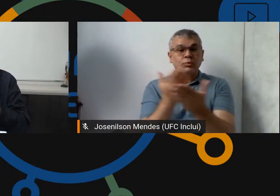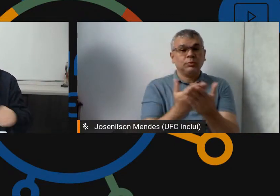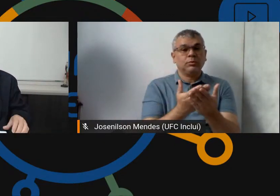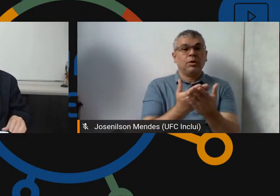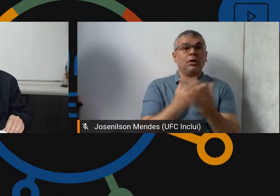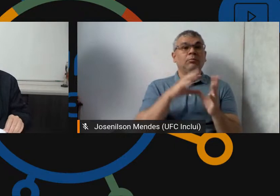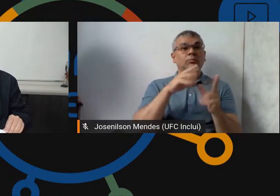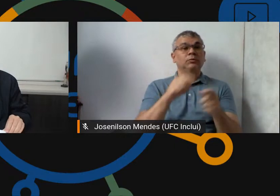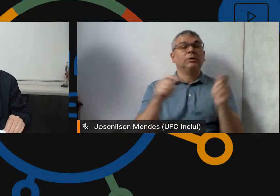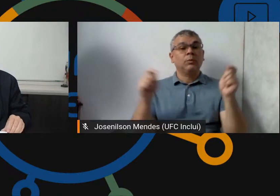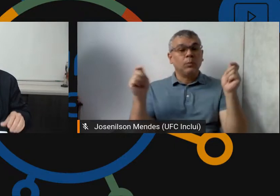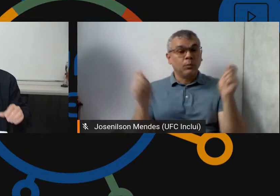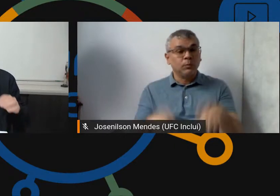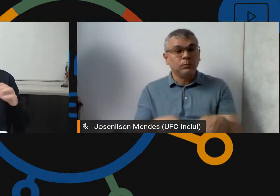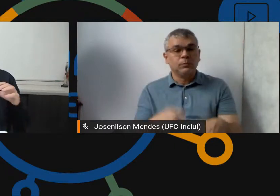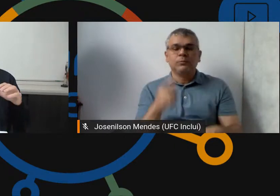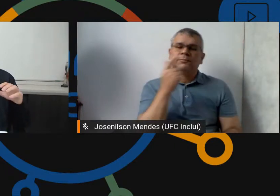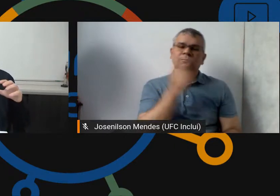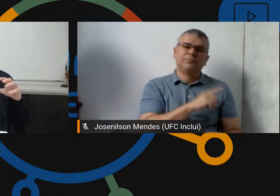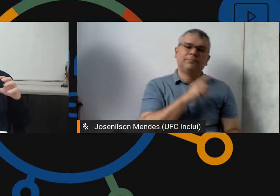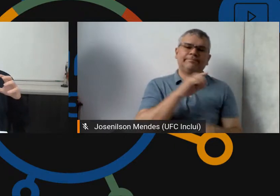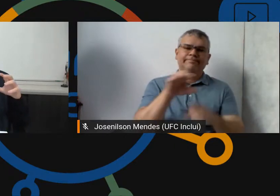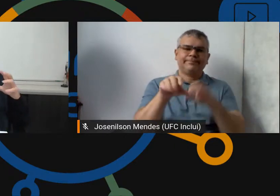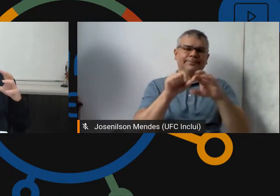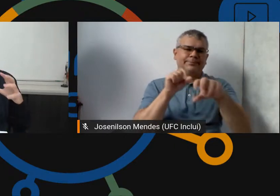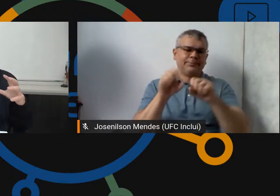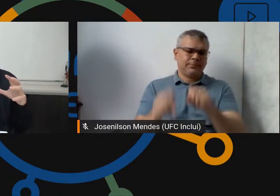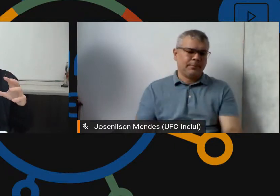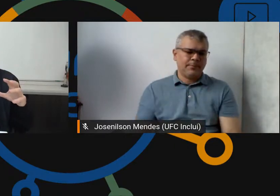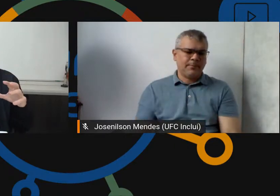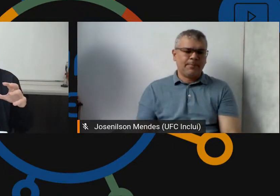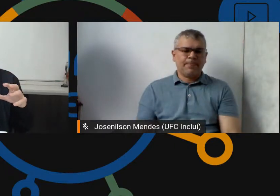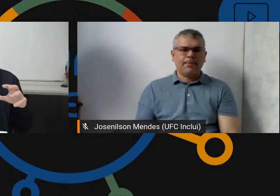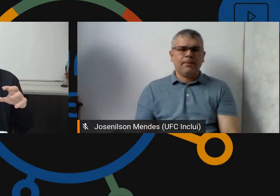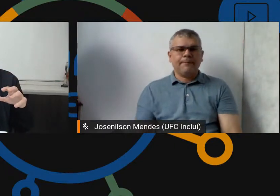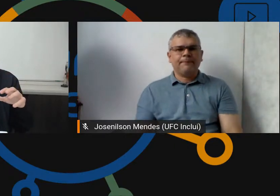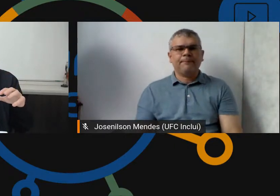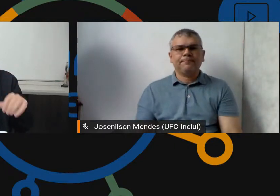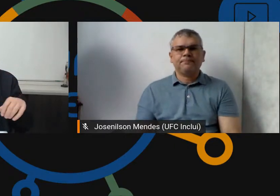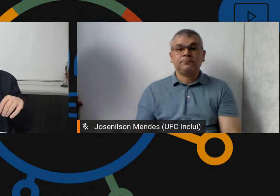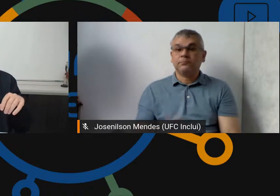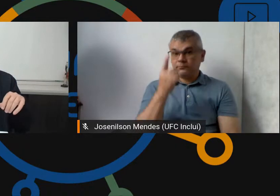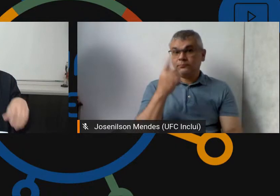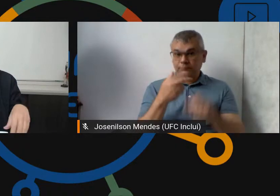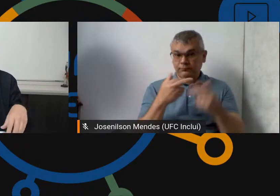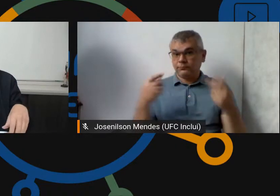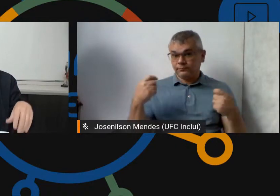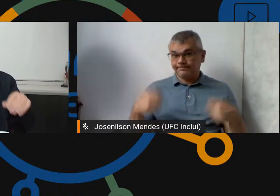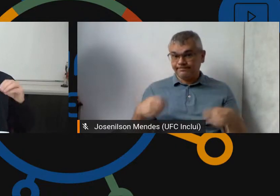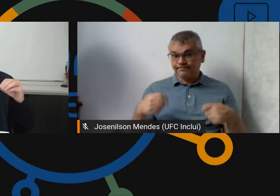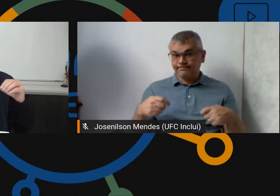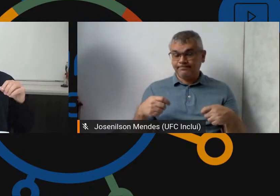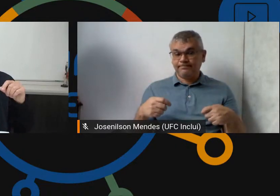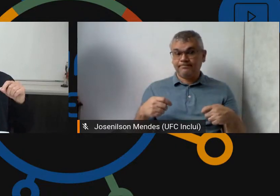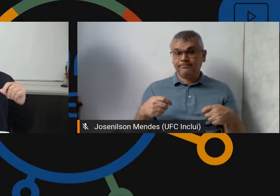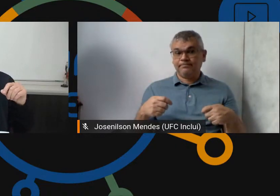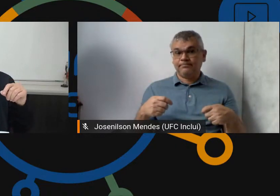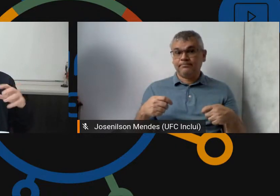ferramentas, tá? Então, veja, uma das coisas que se precisa é exatamente isso,